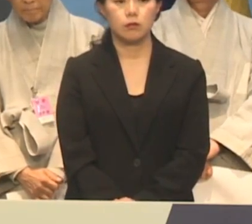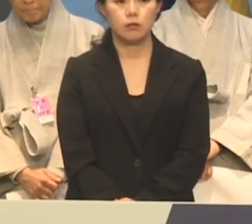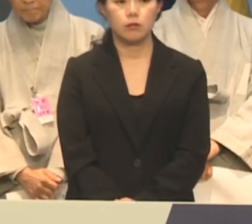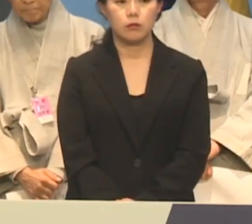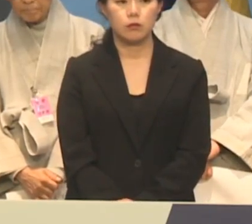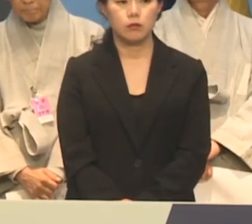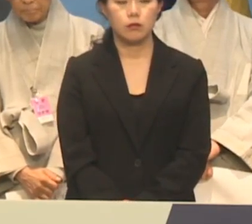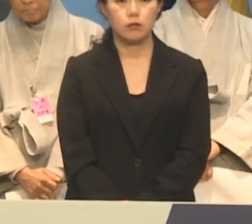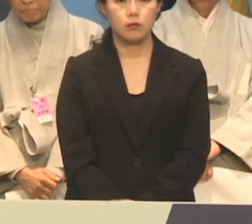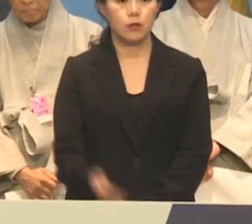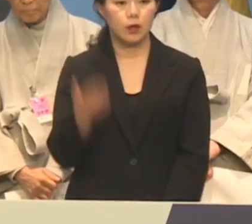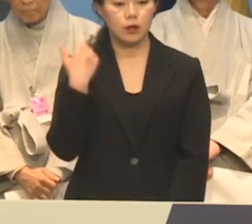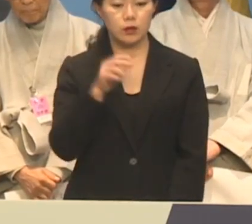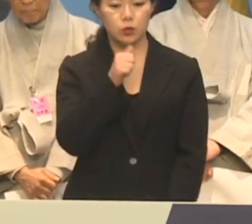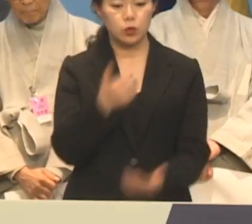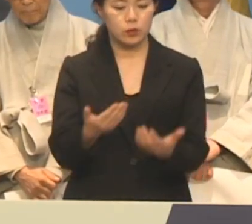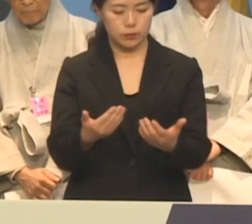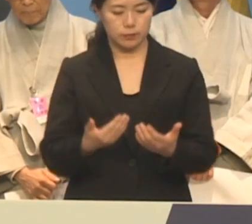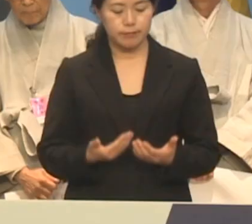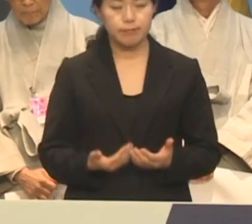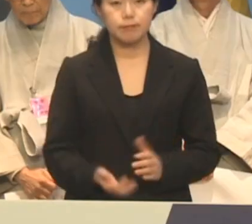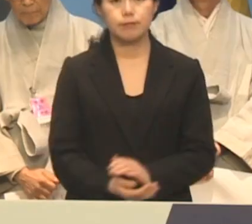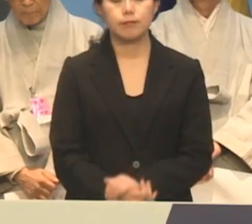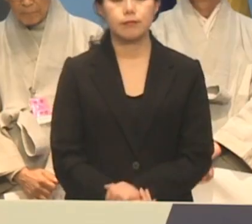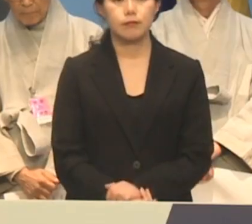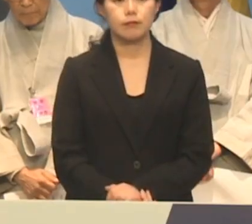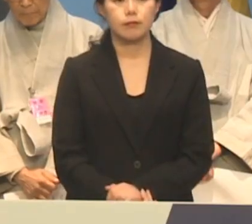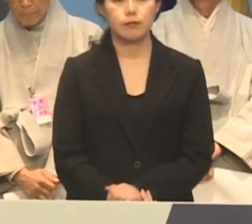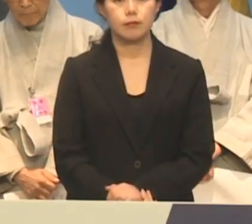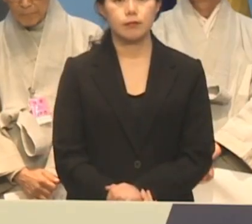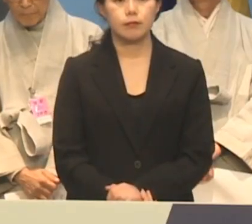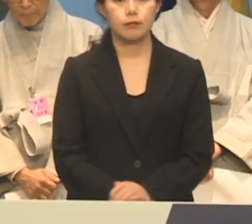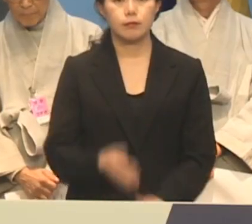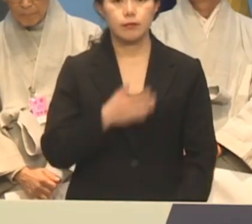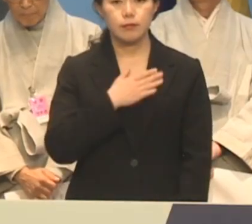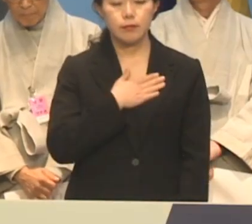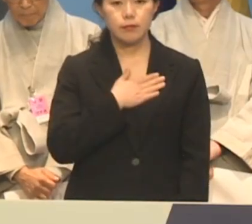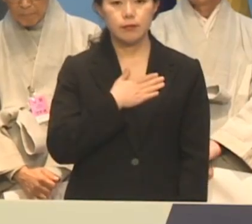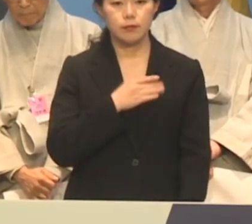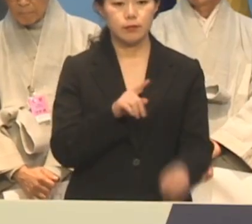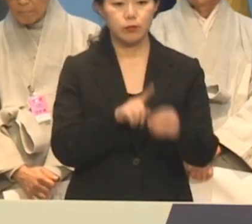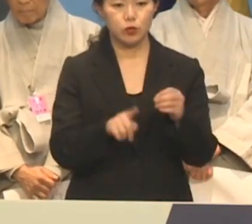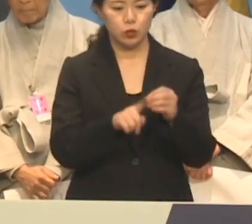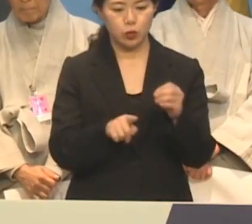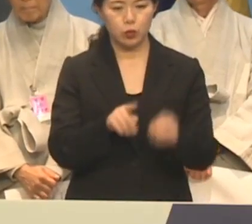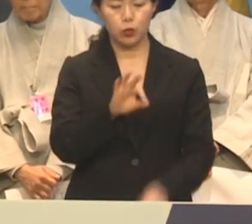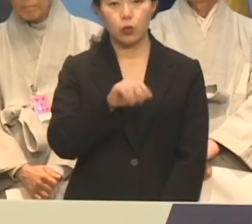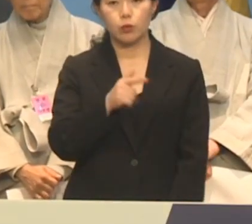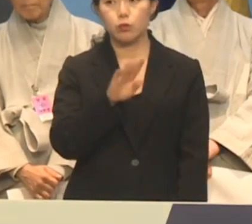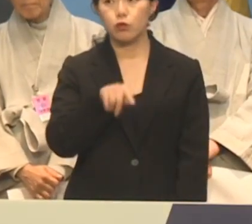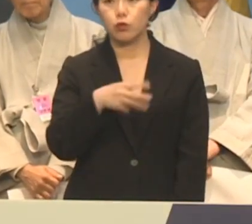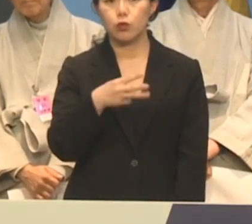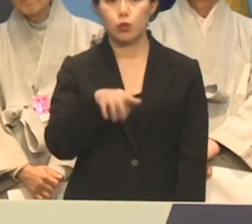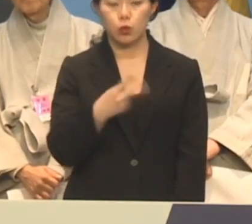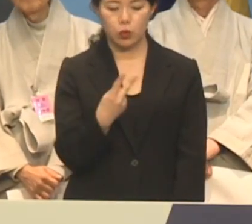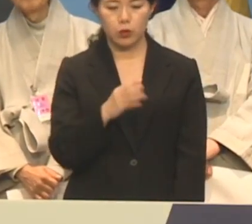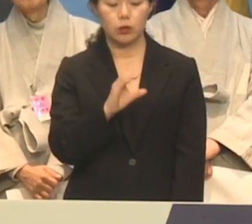앞에 소개의 말씀이 있었습니다만은 저희는 불교, 원불교, 그리고